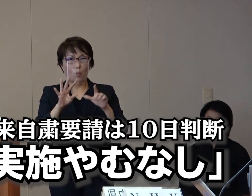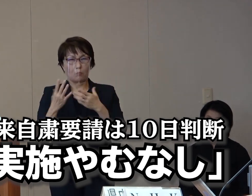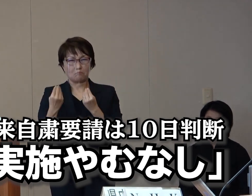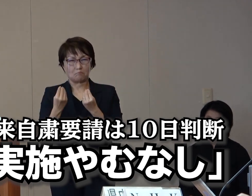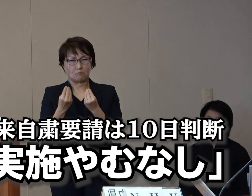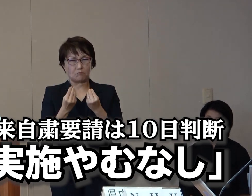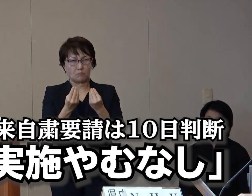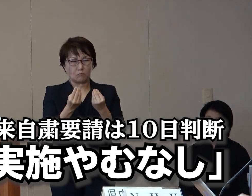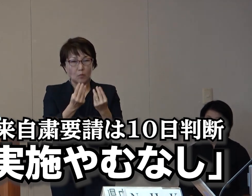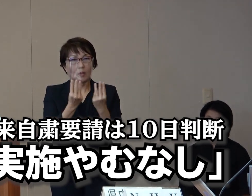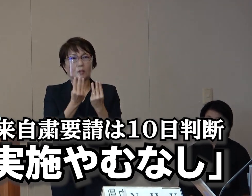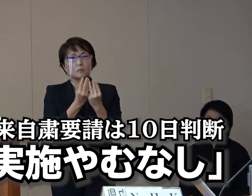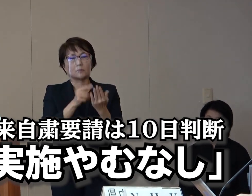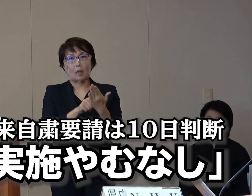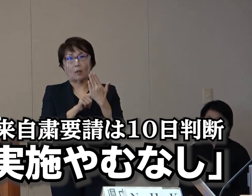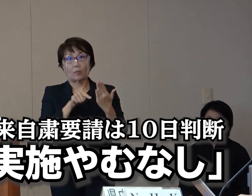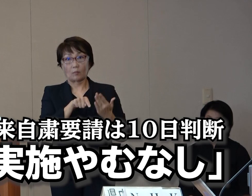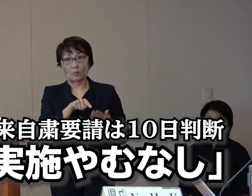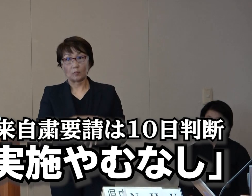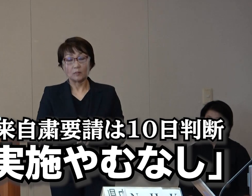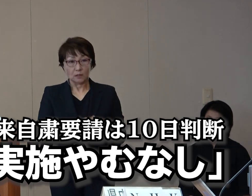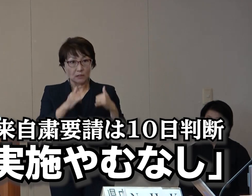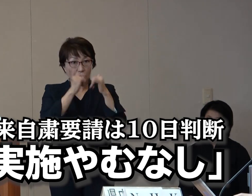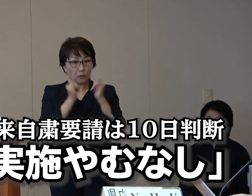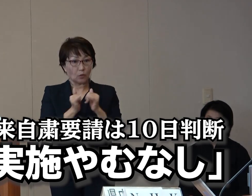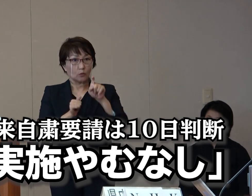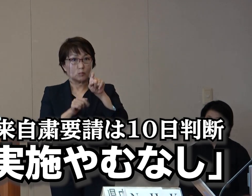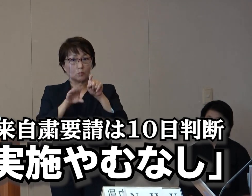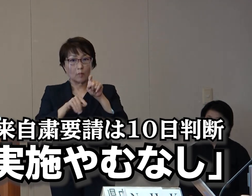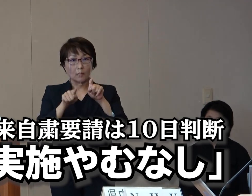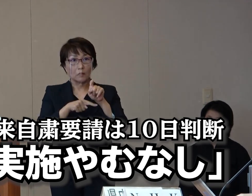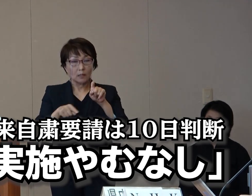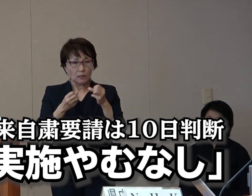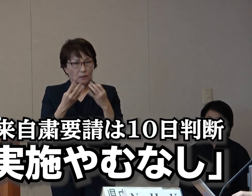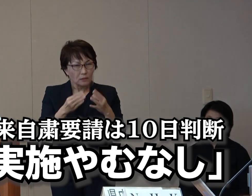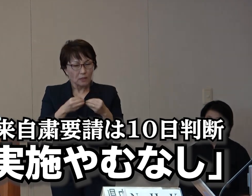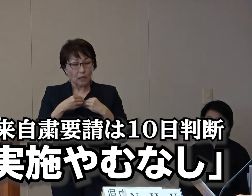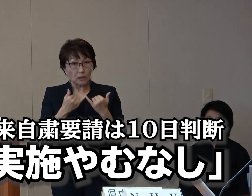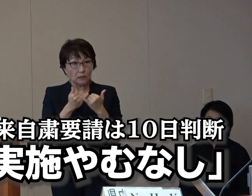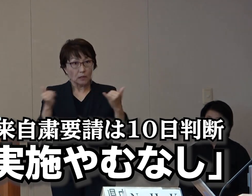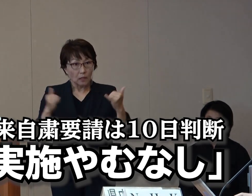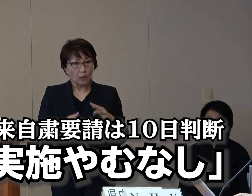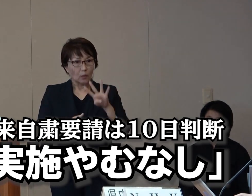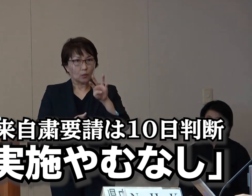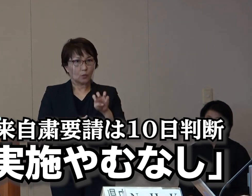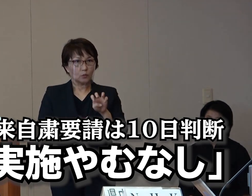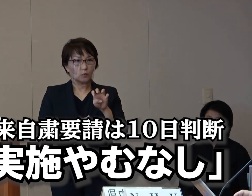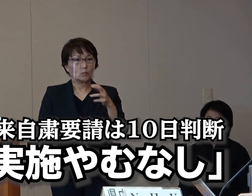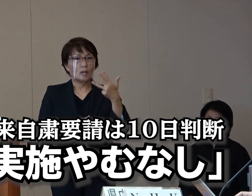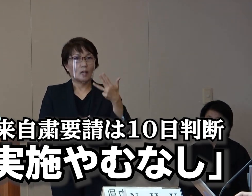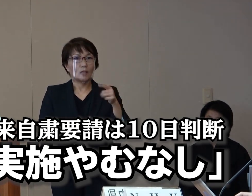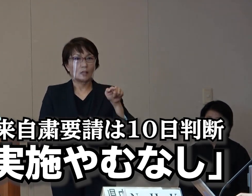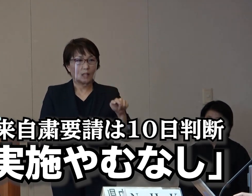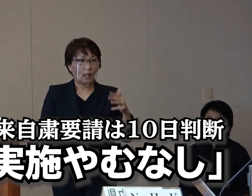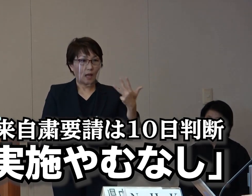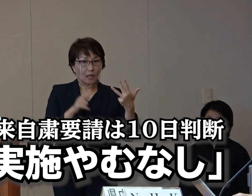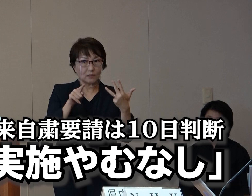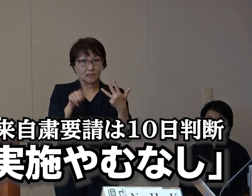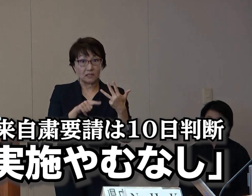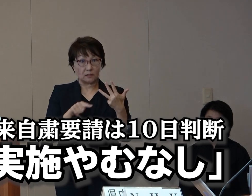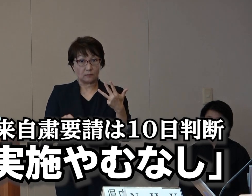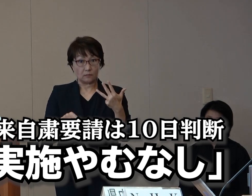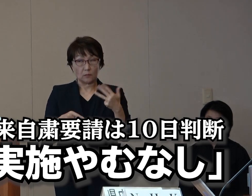占めるというそういう数字もありますリンクを10万人当たりの新規感染者数についても48.8となり